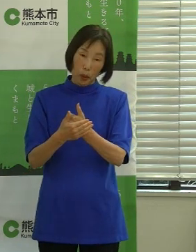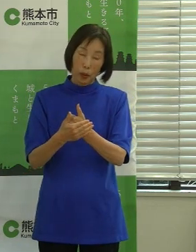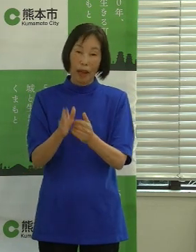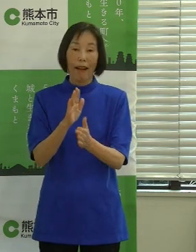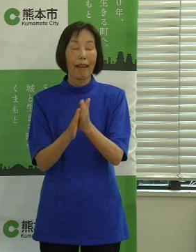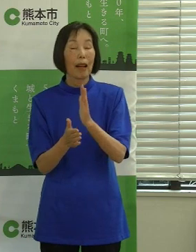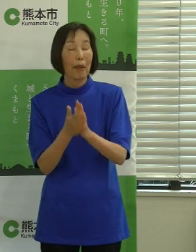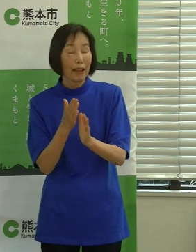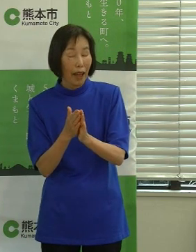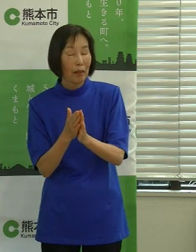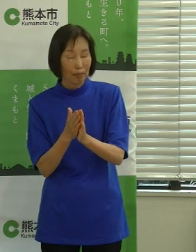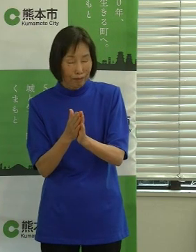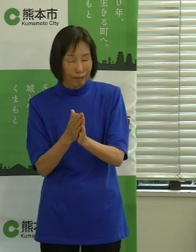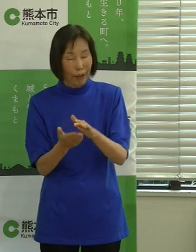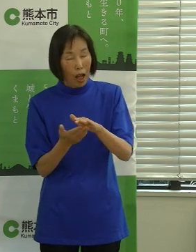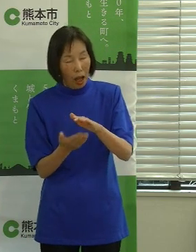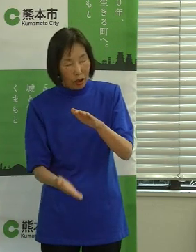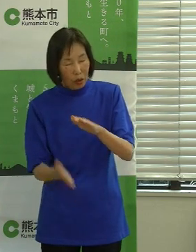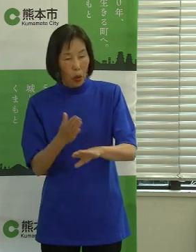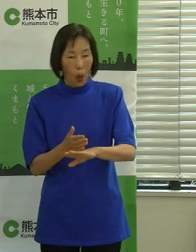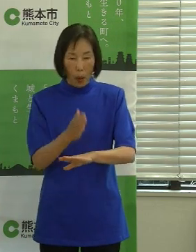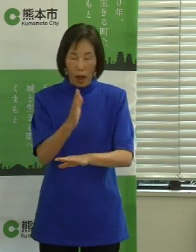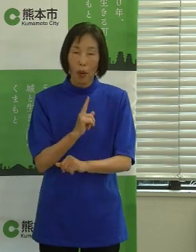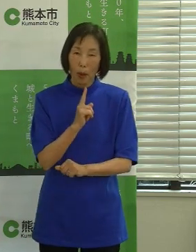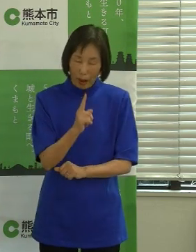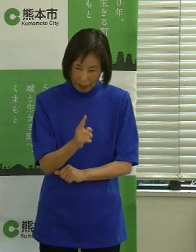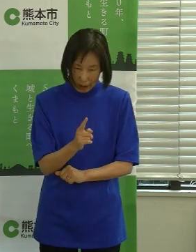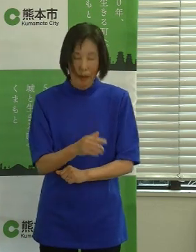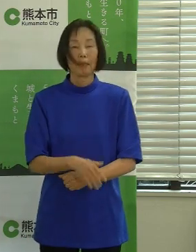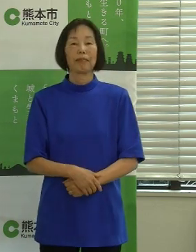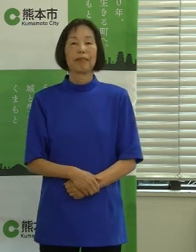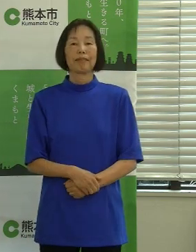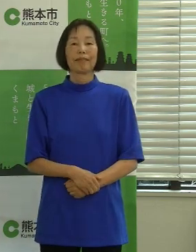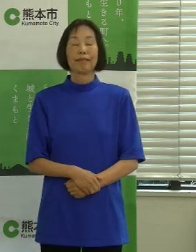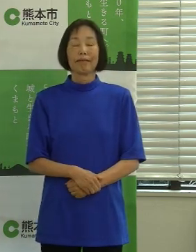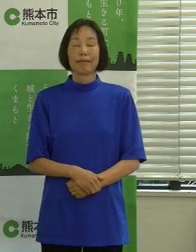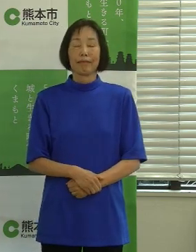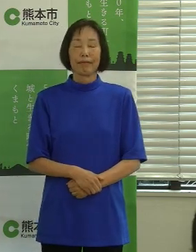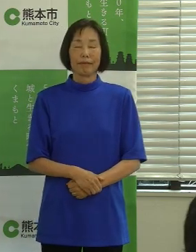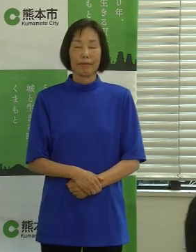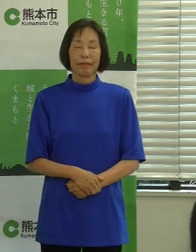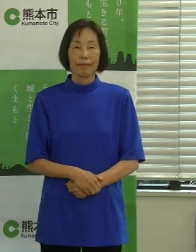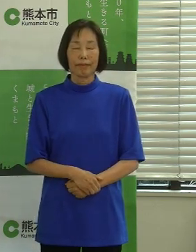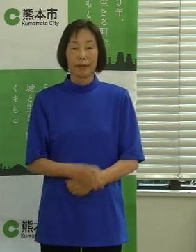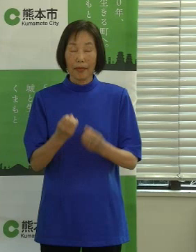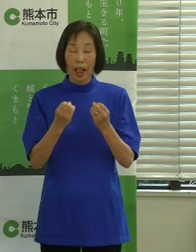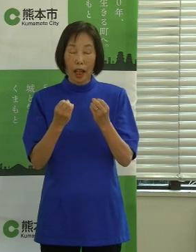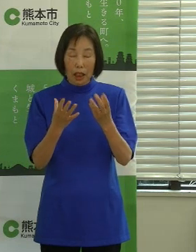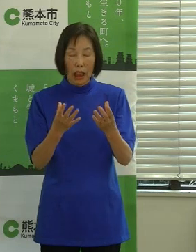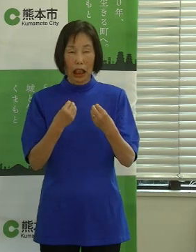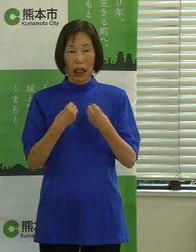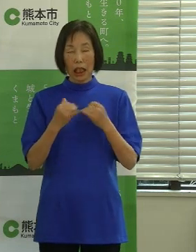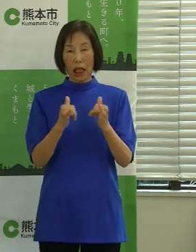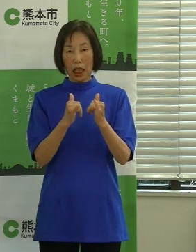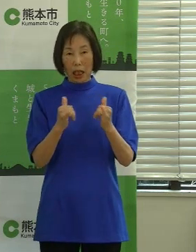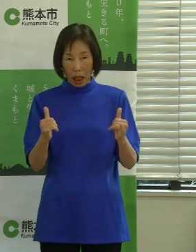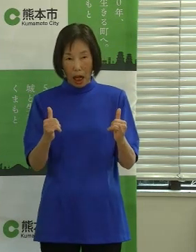てこの場をお借りしまして厚く御礼を申し上げます。このように新規感染者が